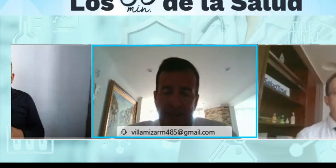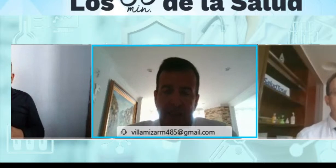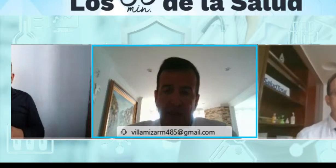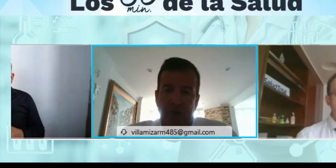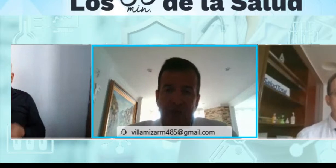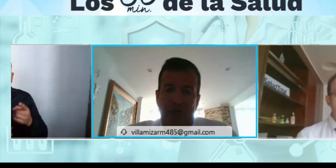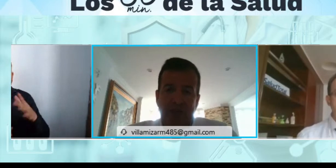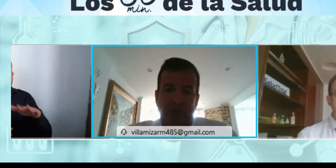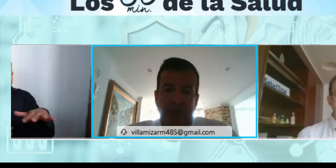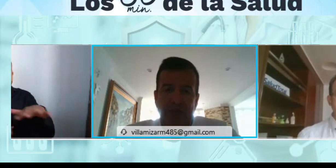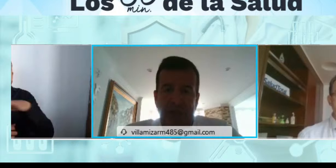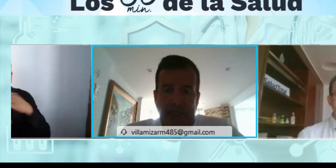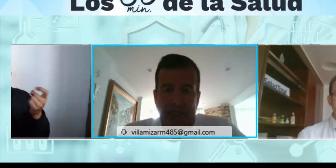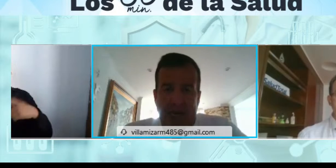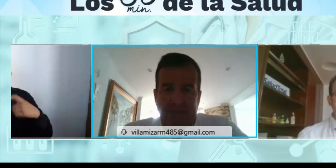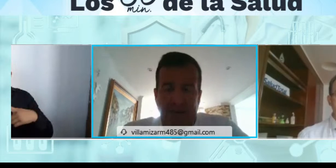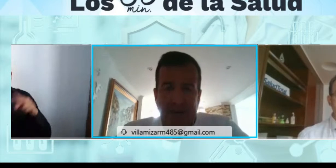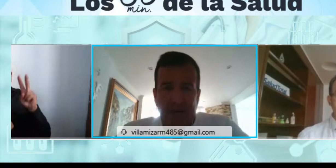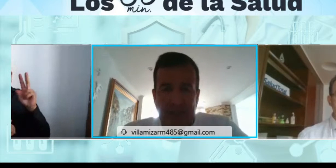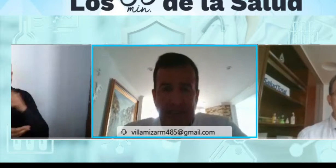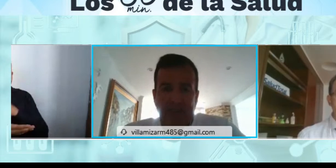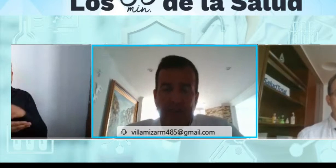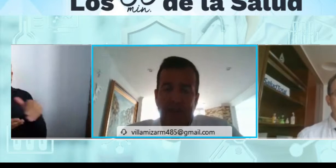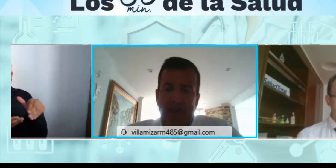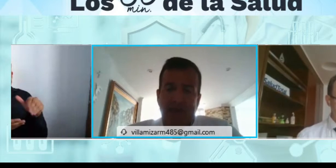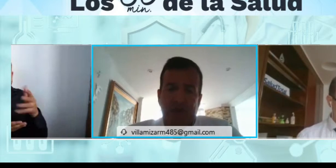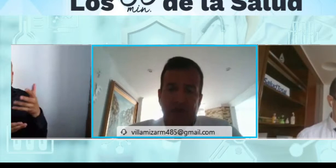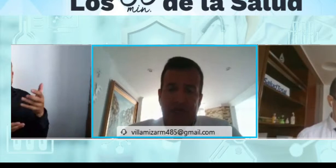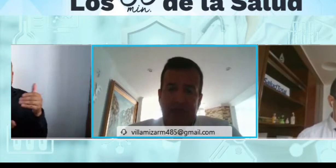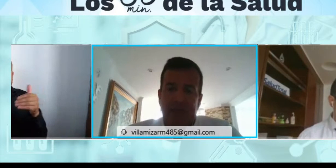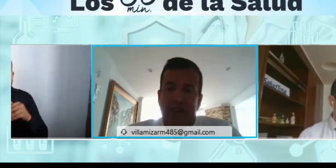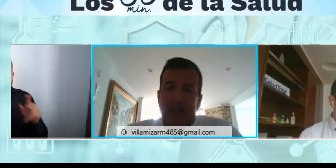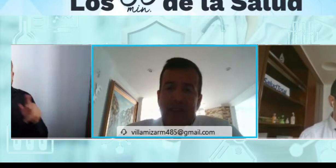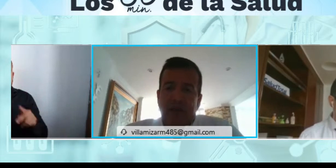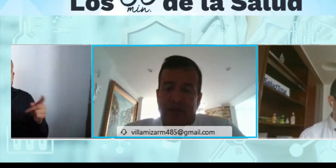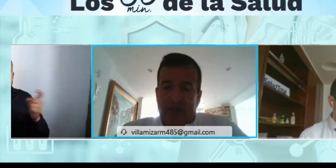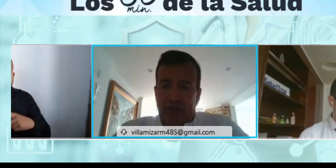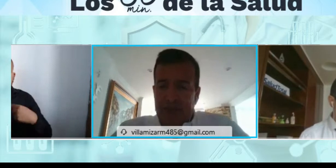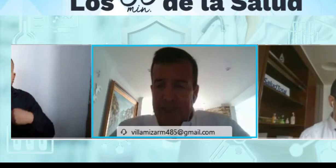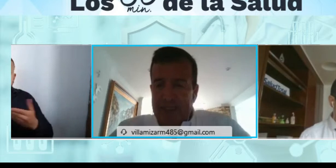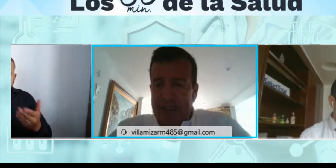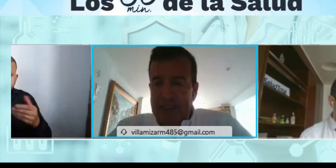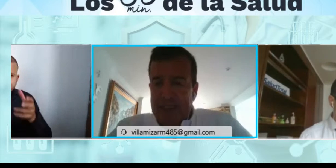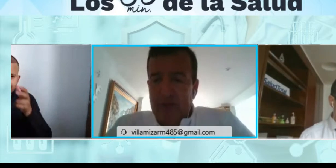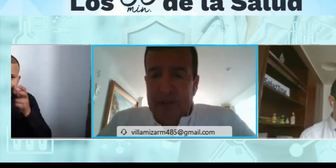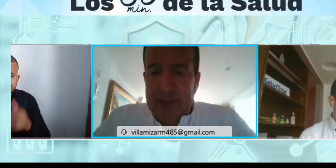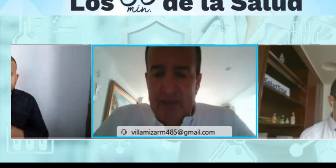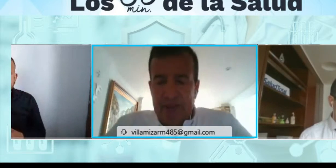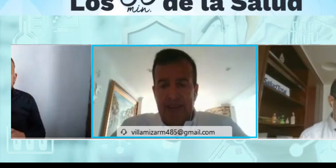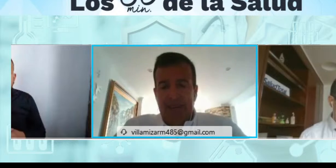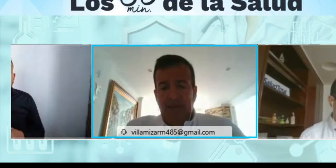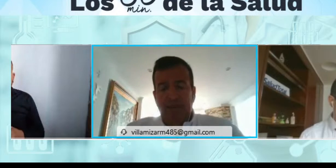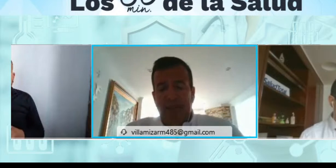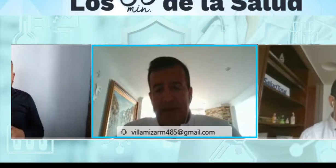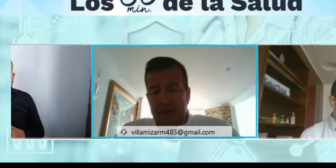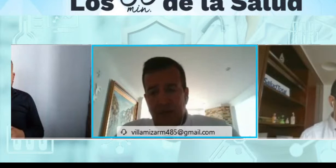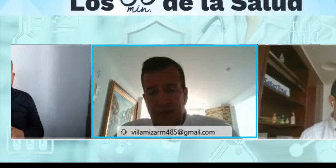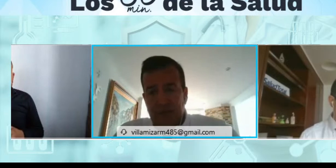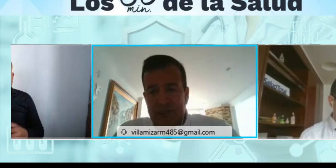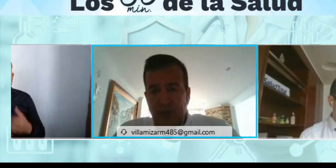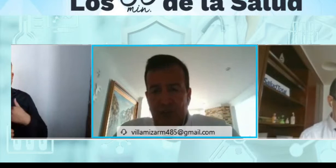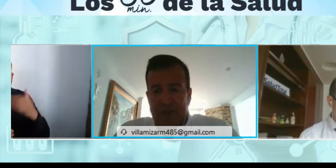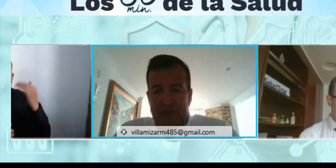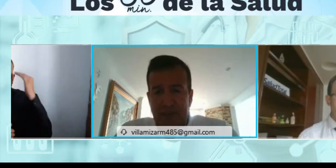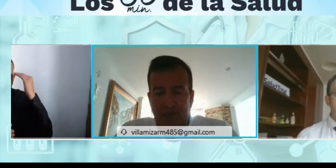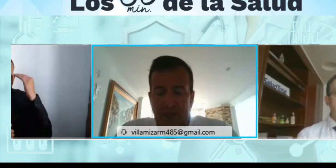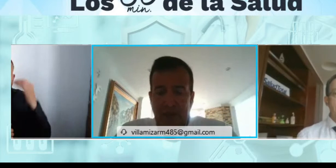de 2,5 millones de afiliados, y queremos también escucharlo. Estamos esperando y yo sé que durante